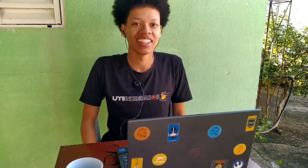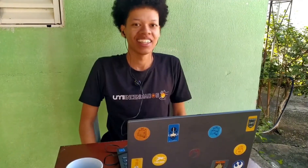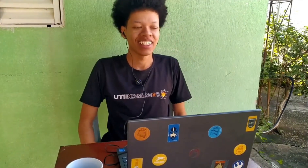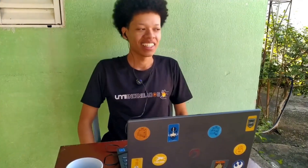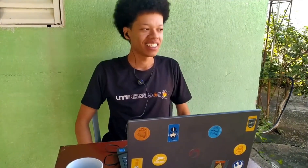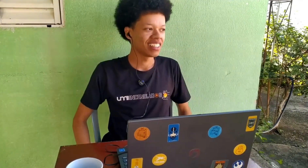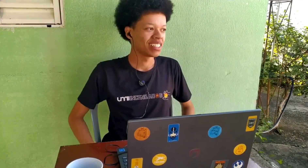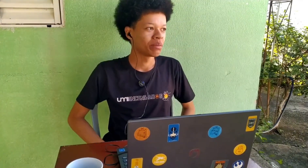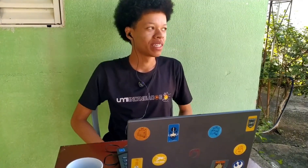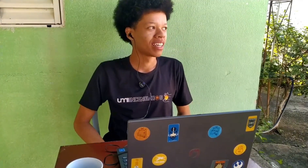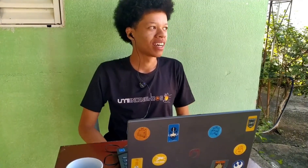e